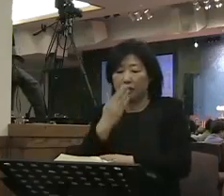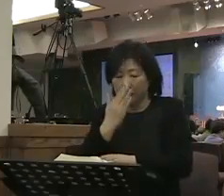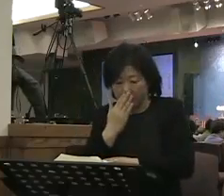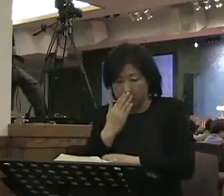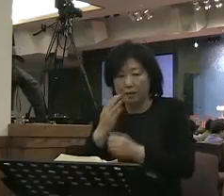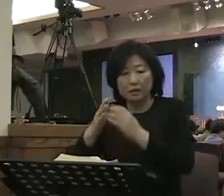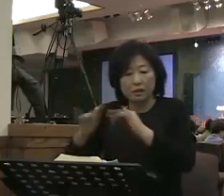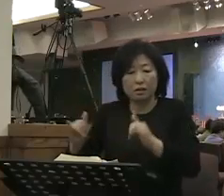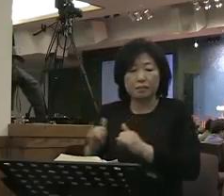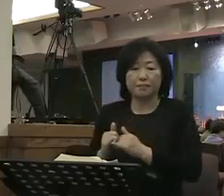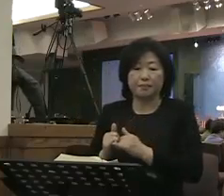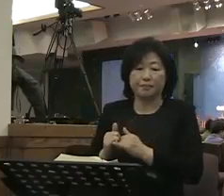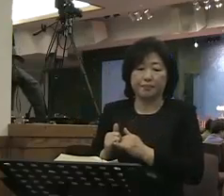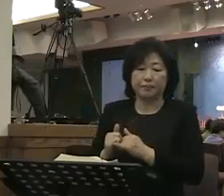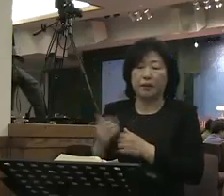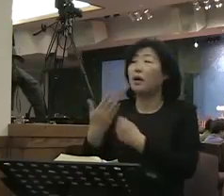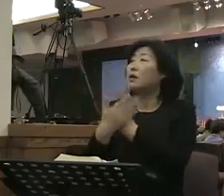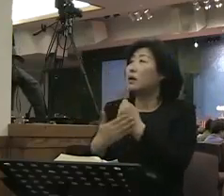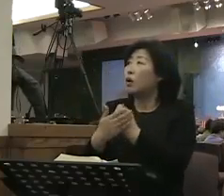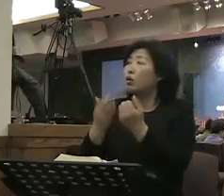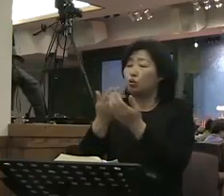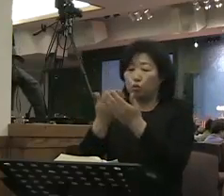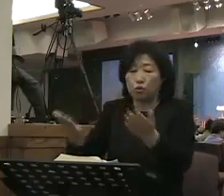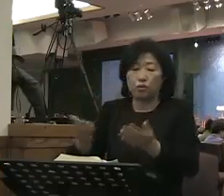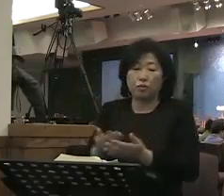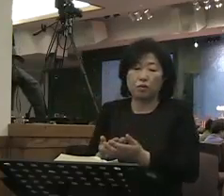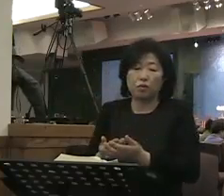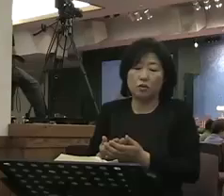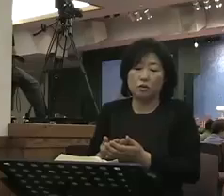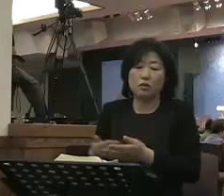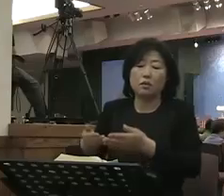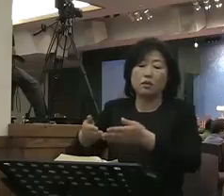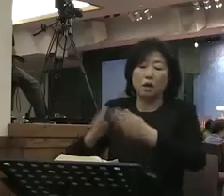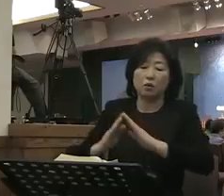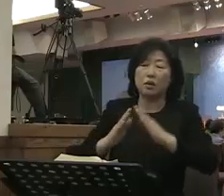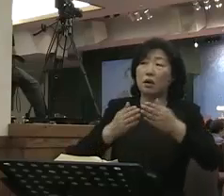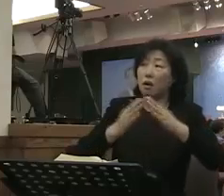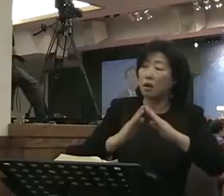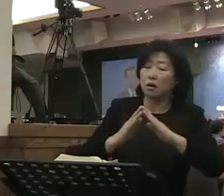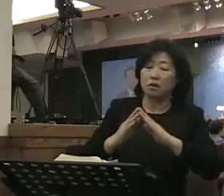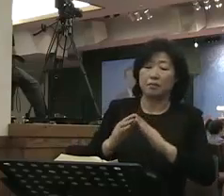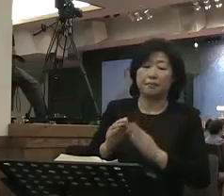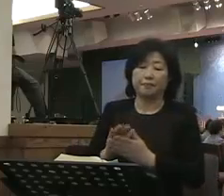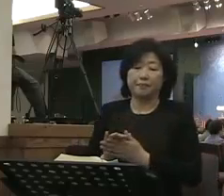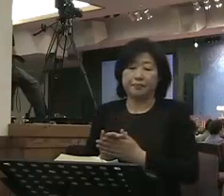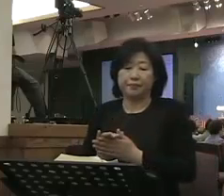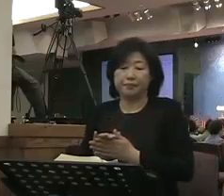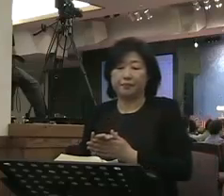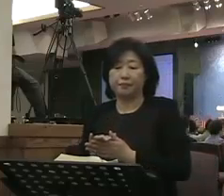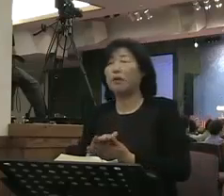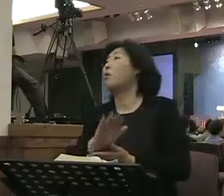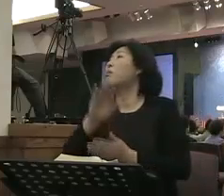자를 은혜를 주시어서 세우신다는 것입니다. 우리 모두는 하나님